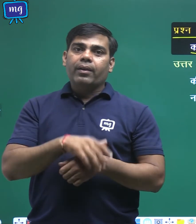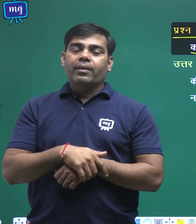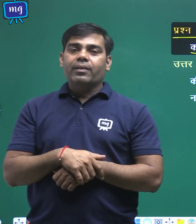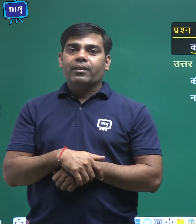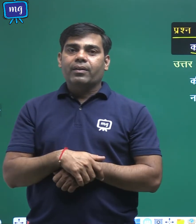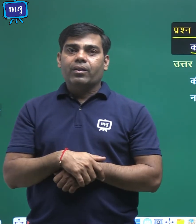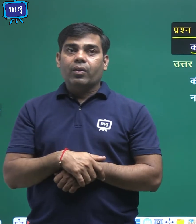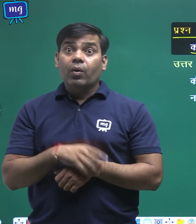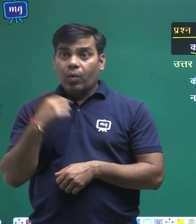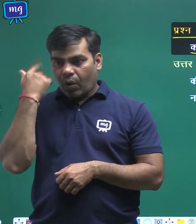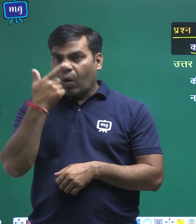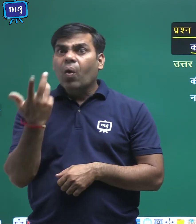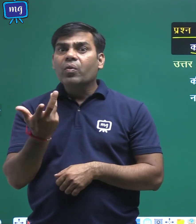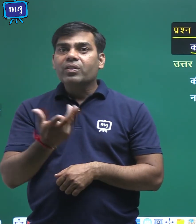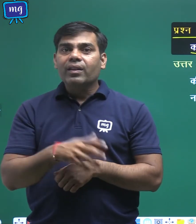कौन सी